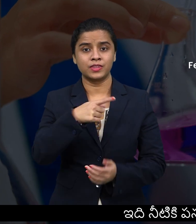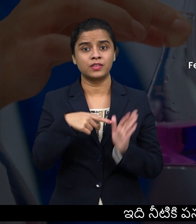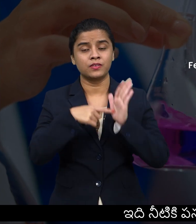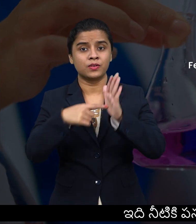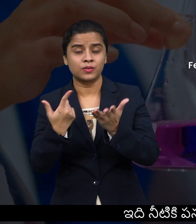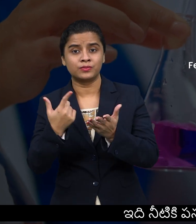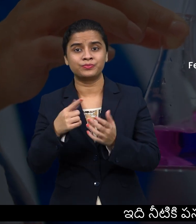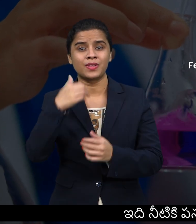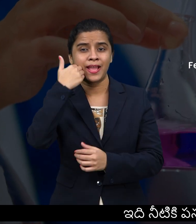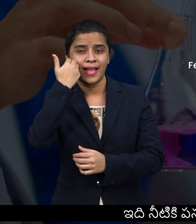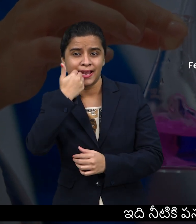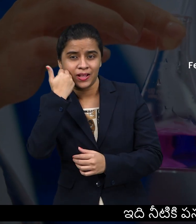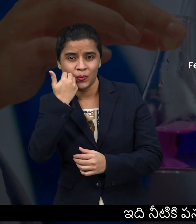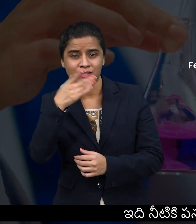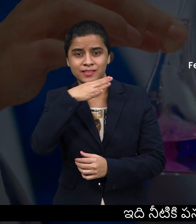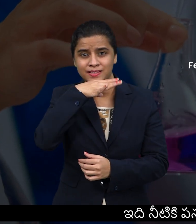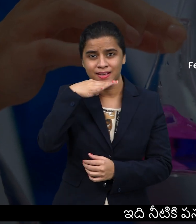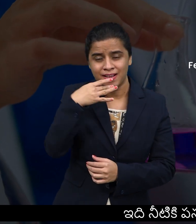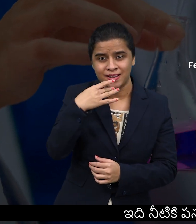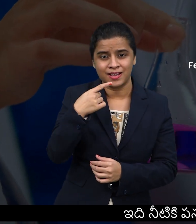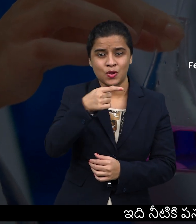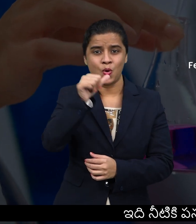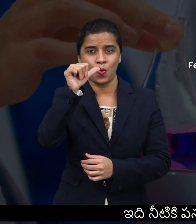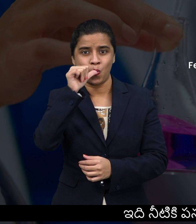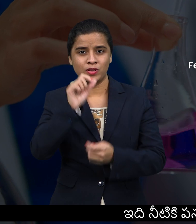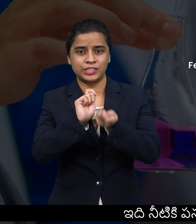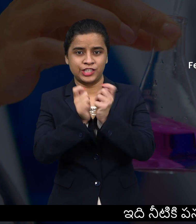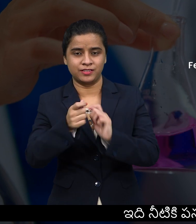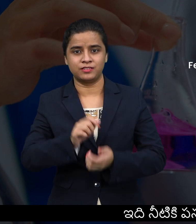ఇది నీటికి పసుపు రంగును ఇస్తుంది.